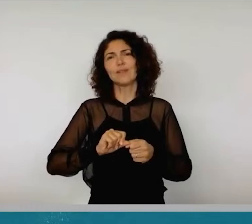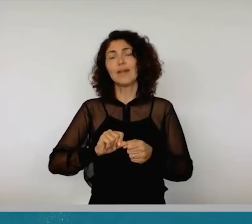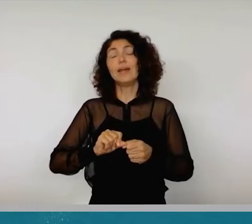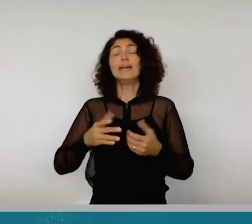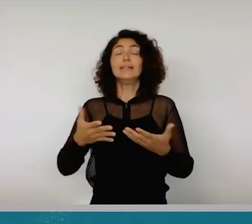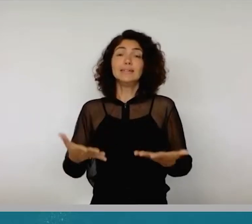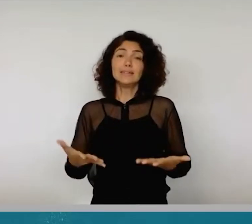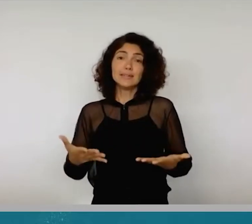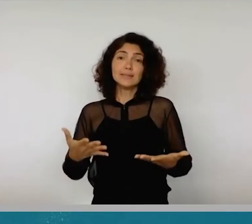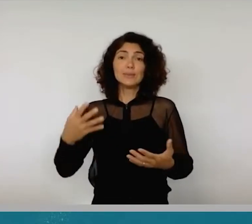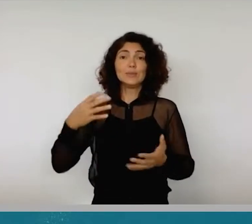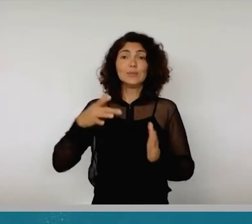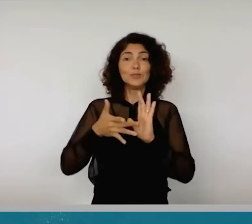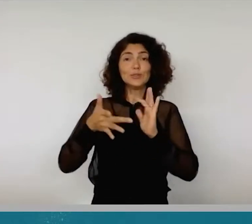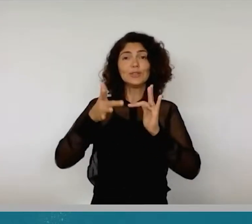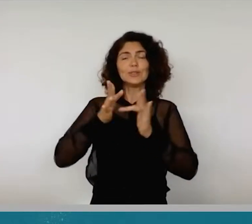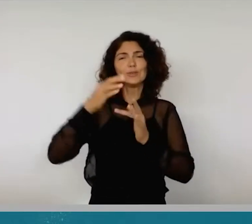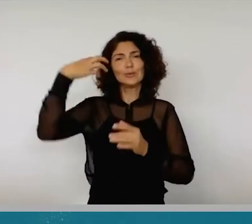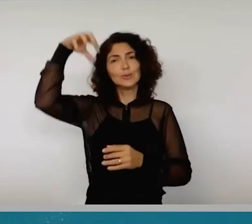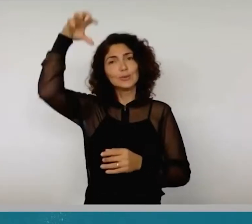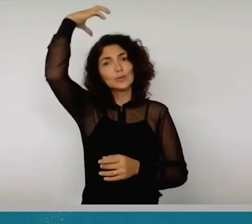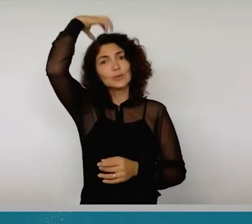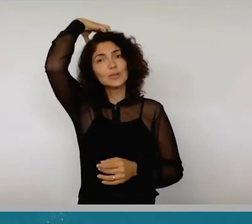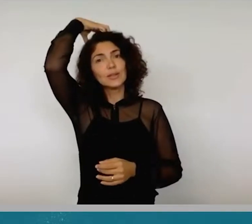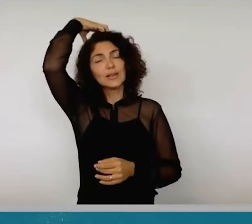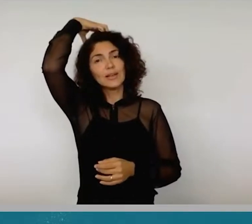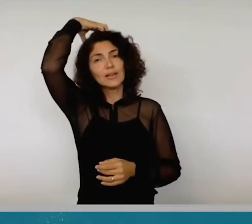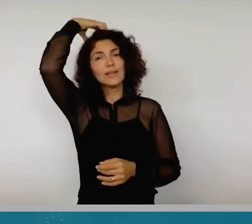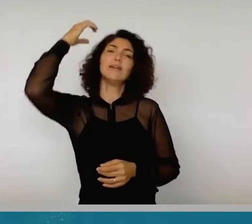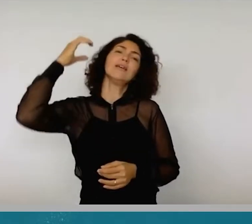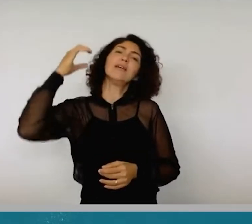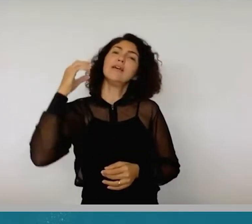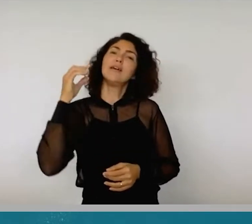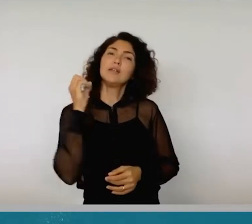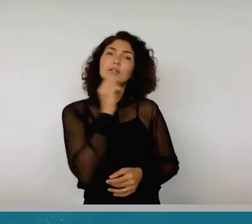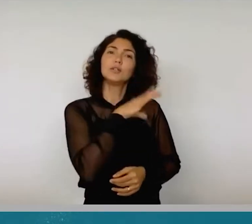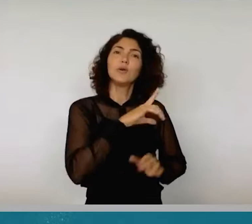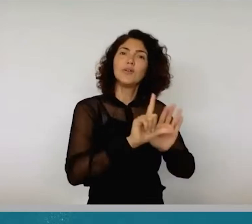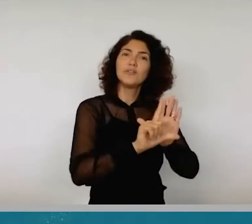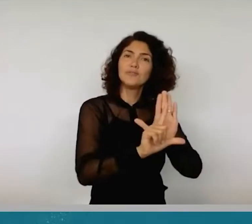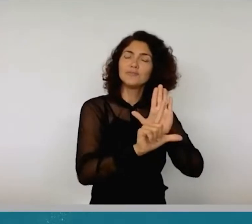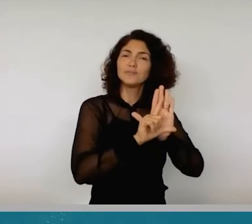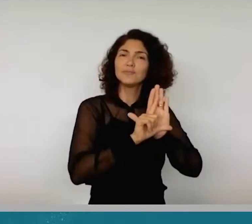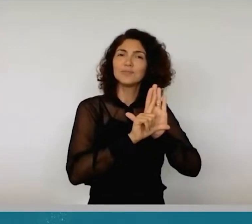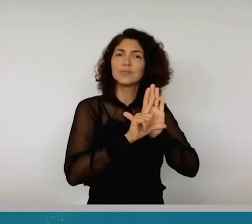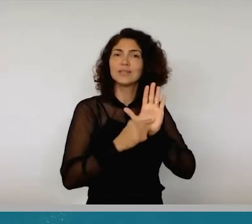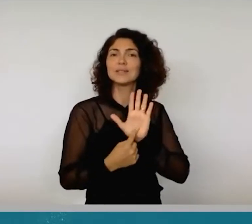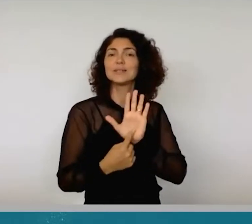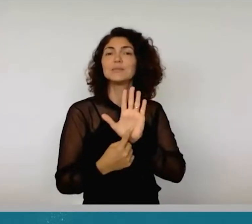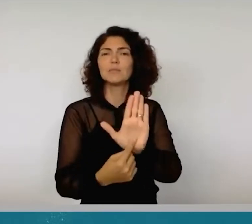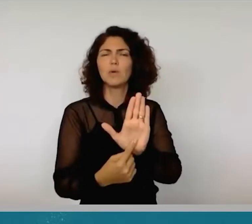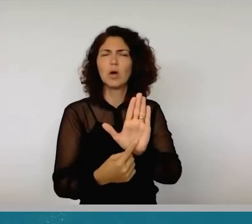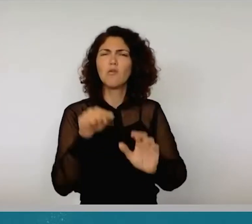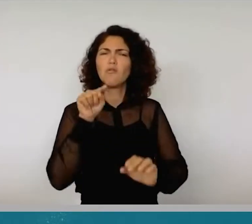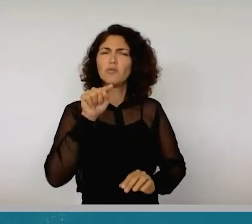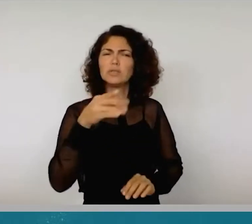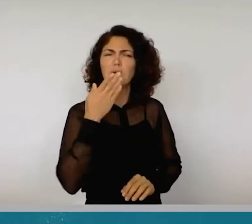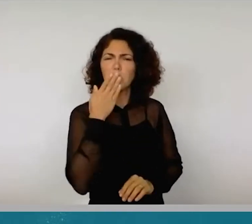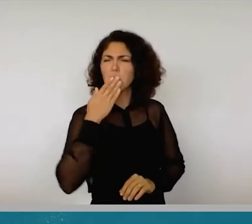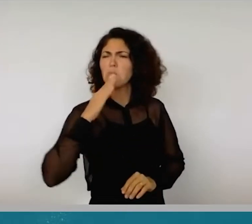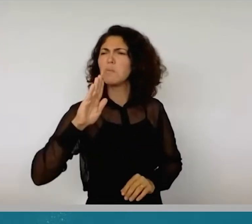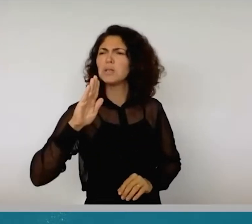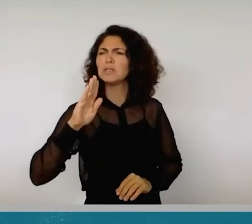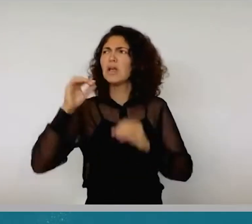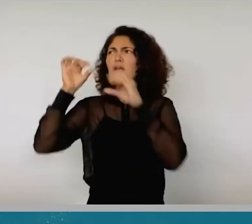lei, eu, porém, vos digo, de modo algum jureis, nem pelo céu, nem por